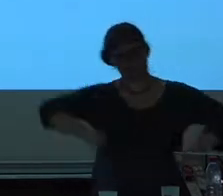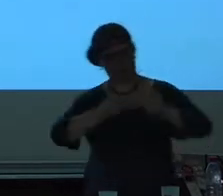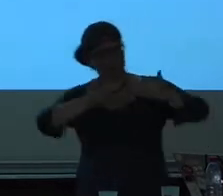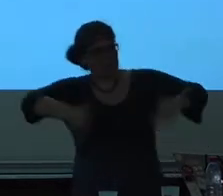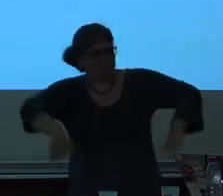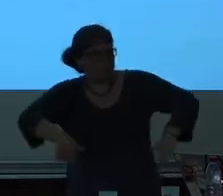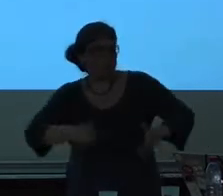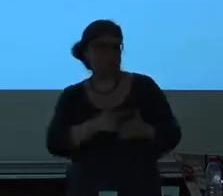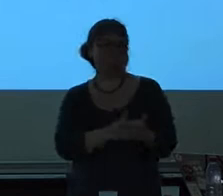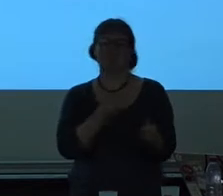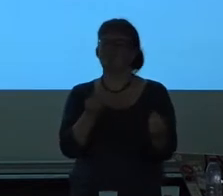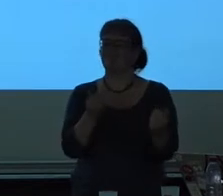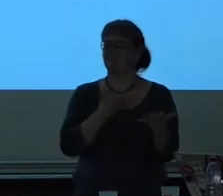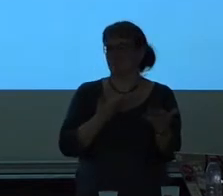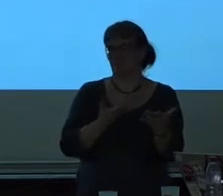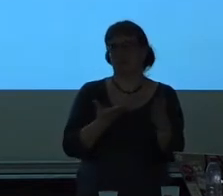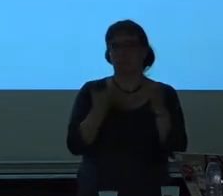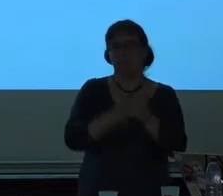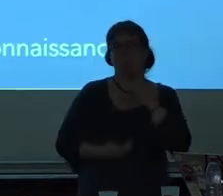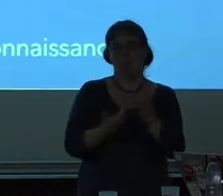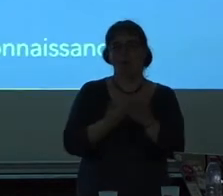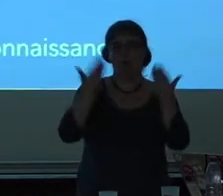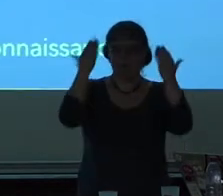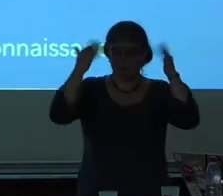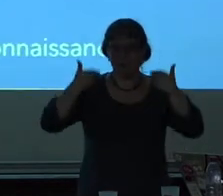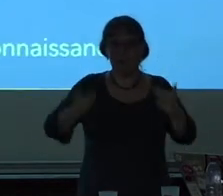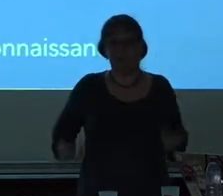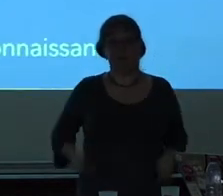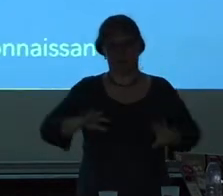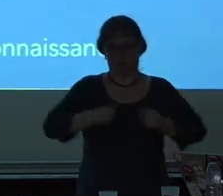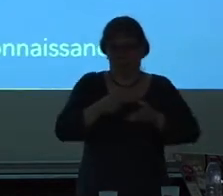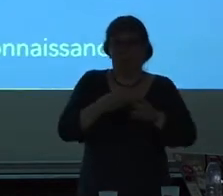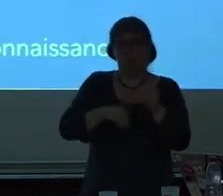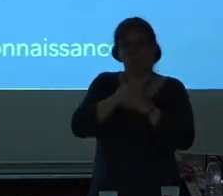complètement le côté savoir-être et la transmission.